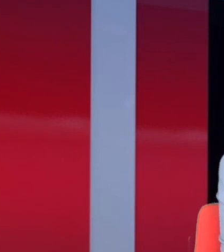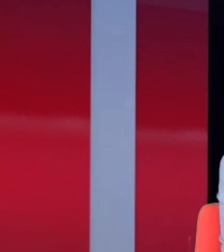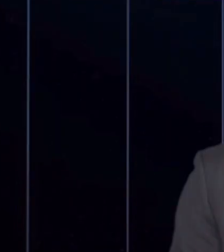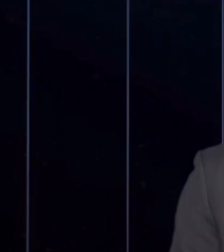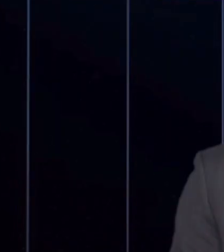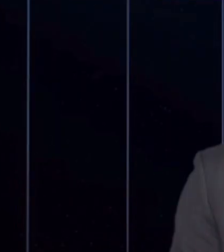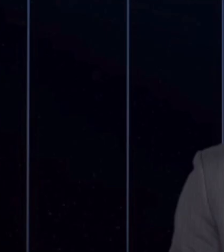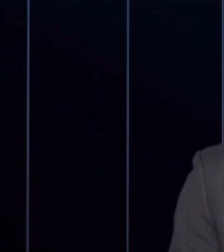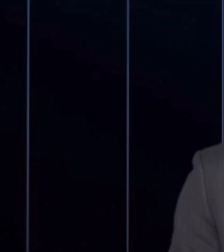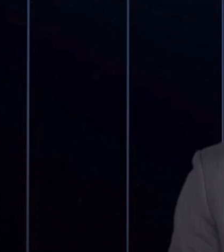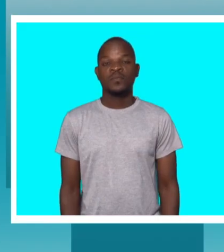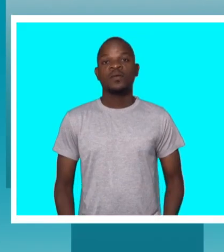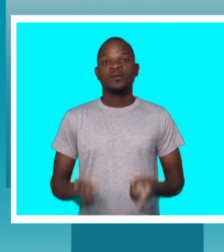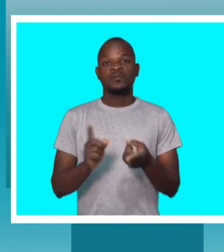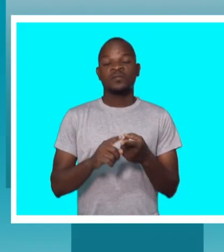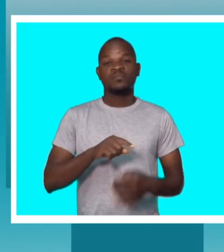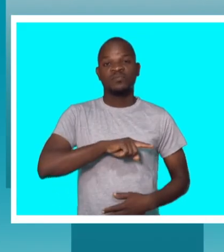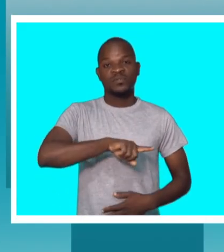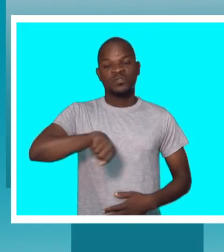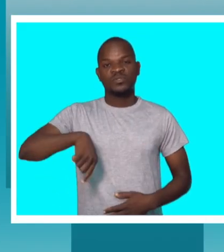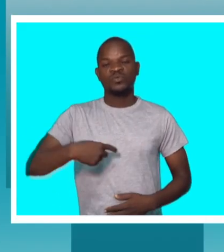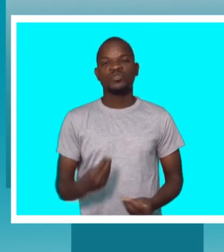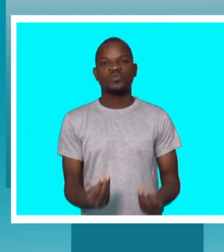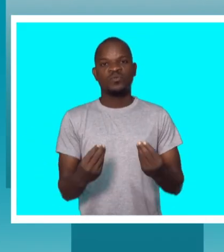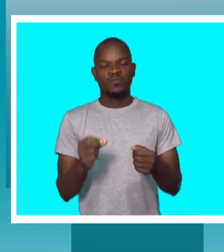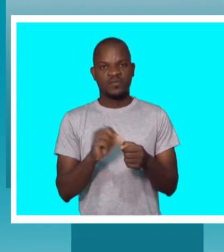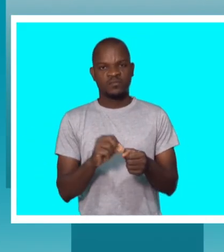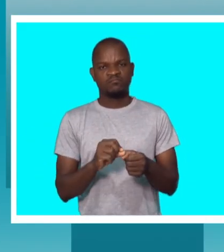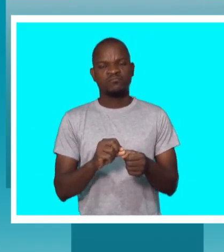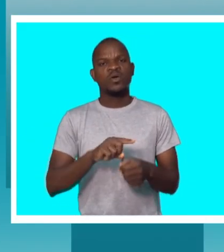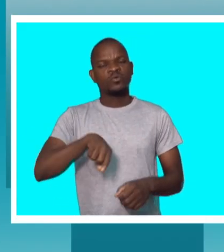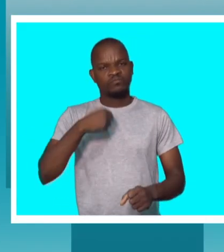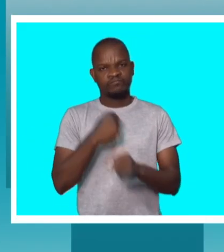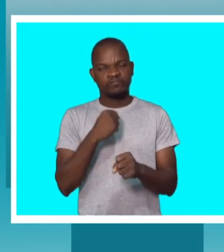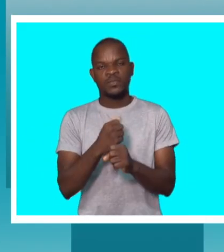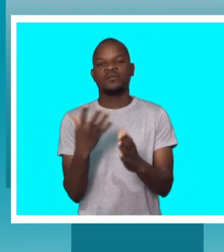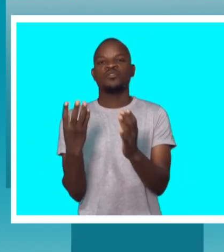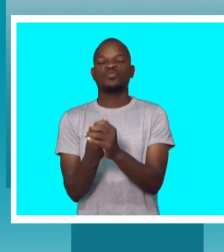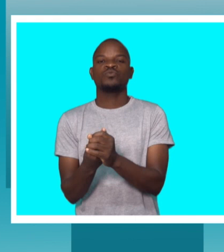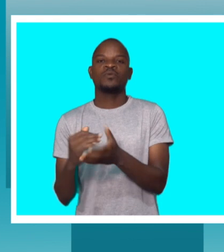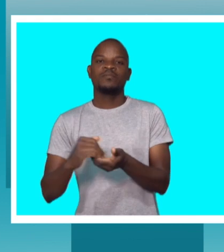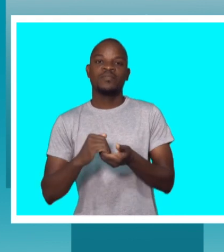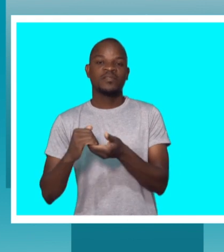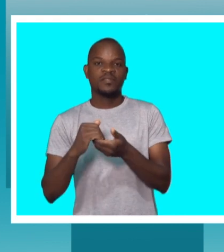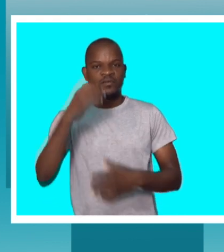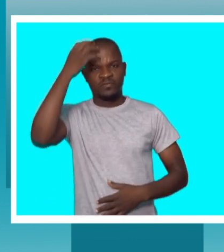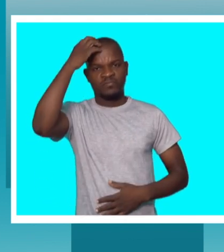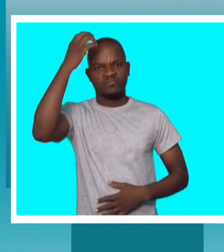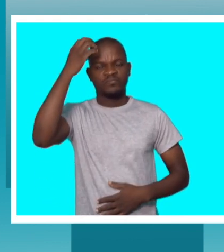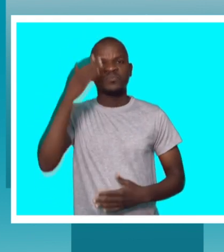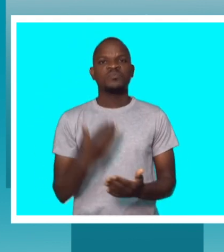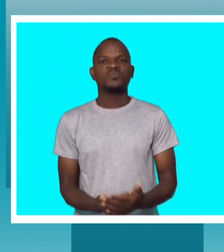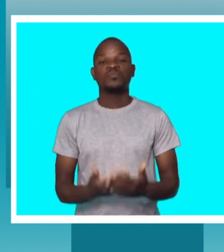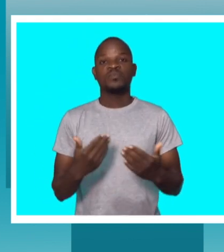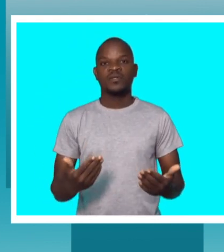célebre? O que nós temos feito é trabalhar com o próprio governo, de forma a